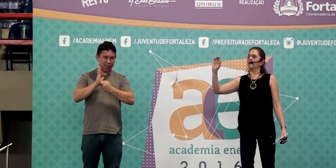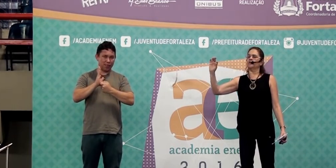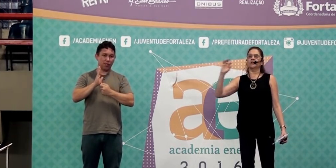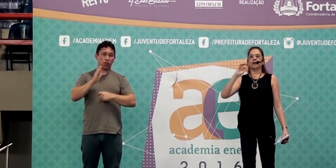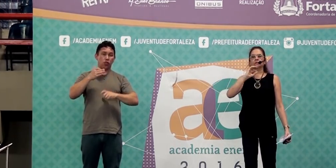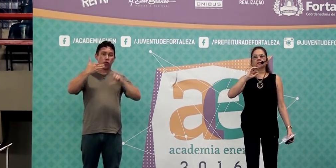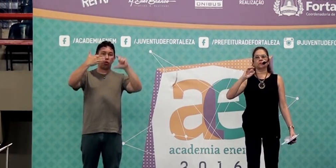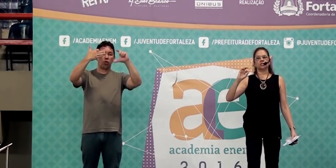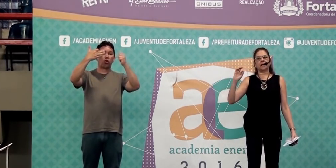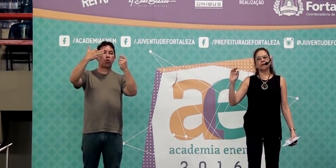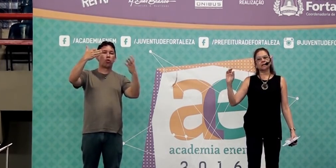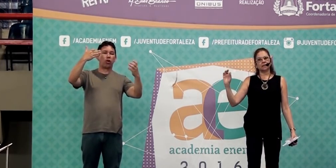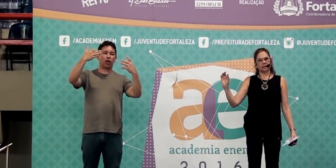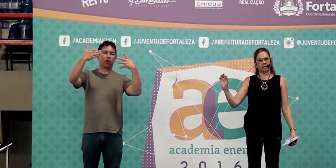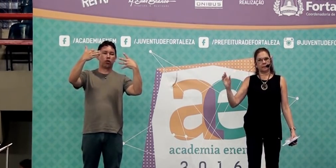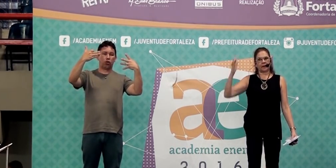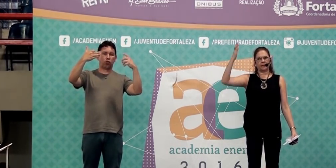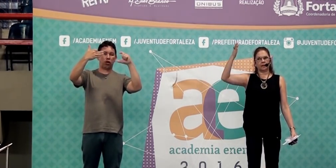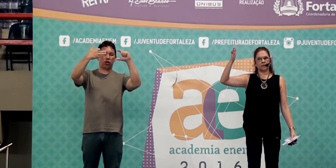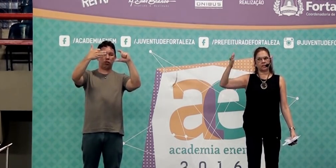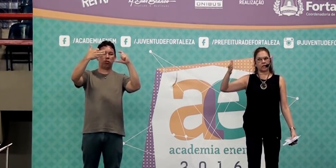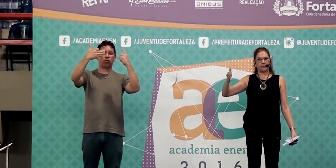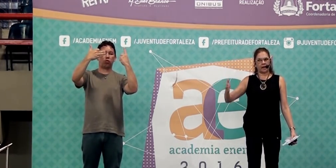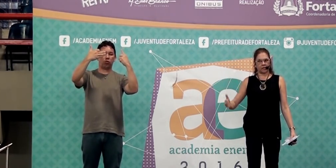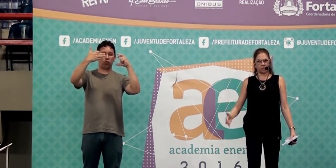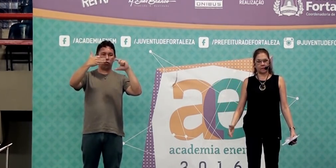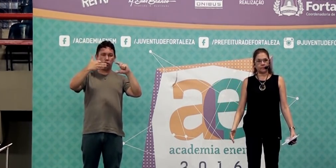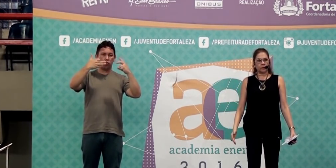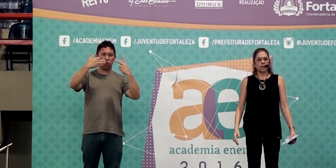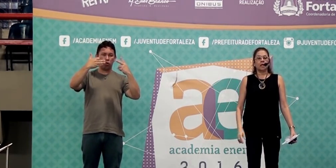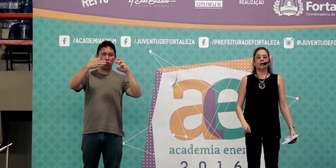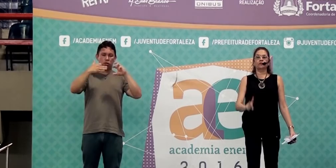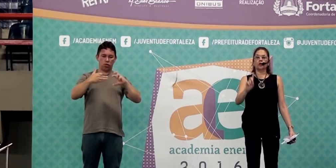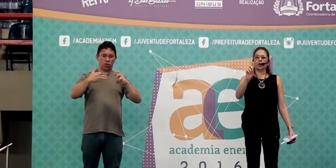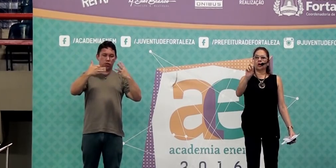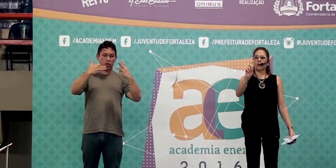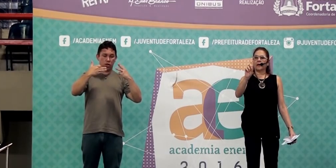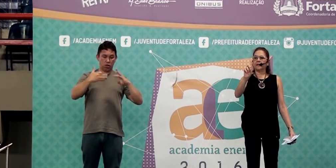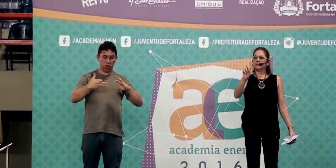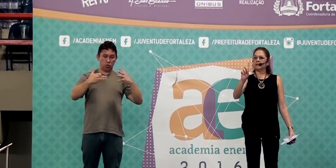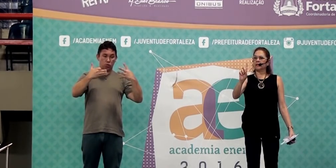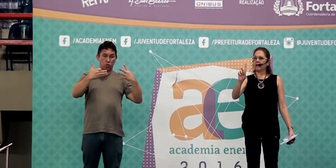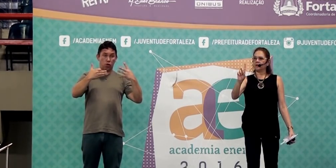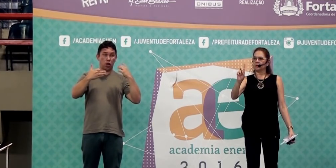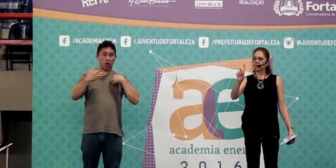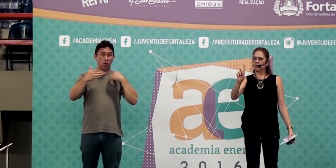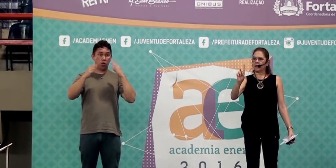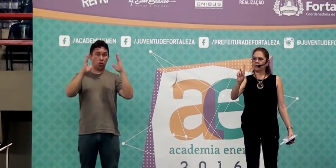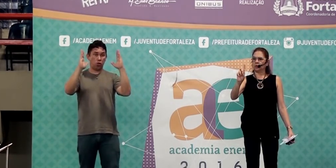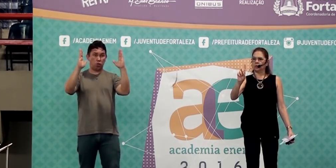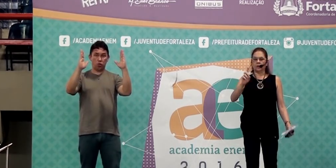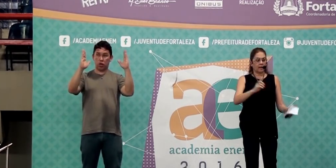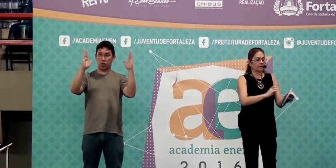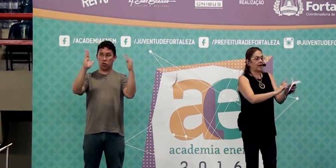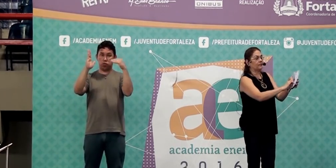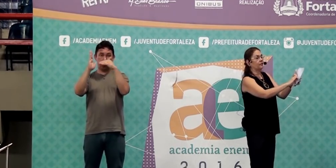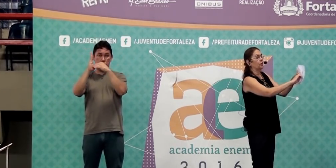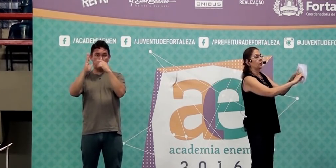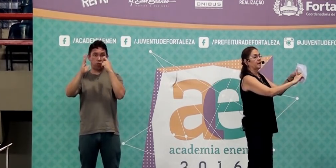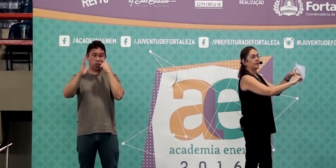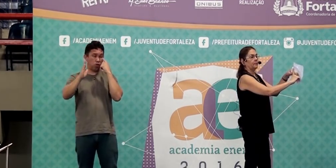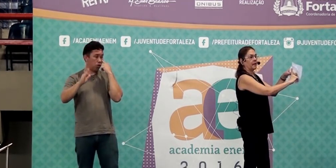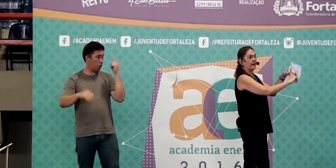escrever até o finalzinho de cada linha, para não deixar margem. Eu vou colocar esse dedo indicador